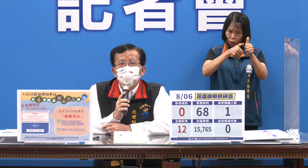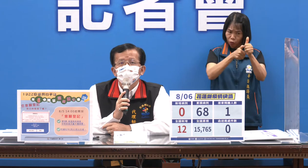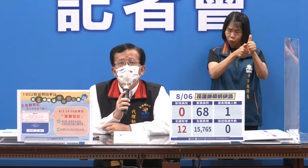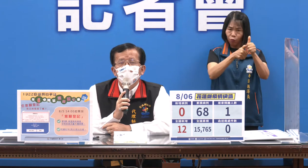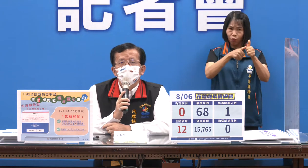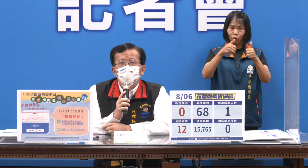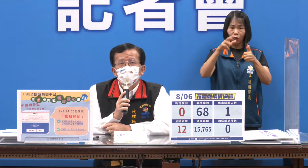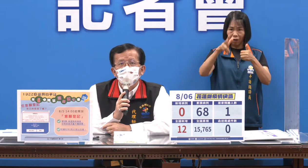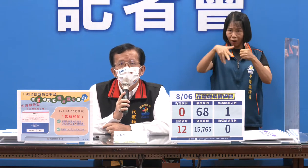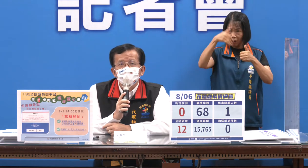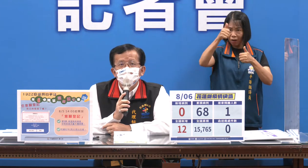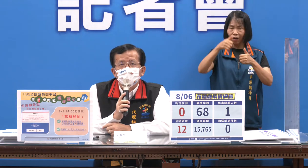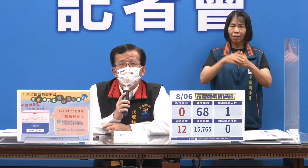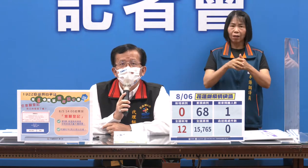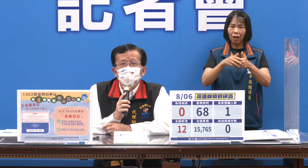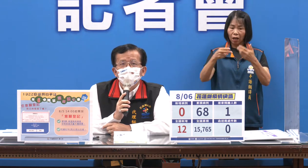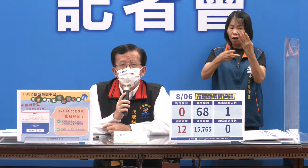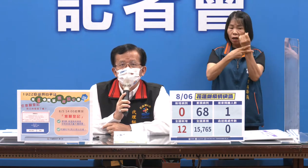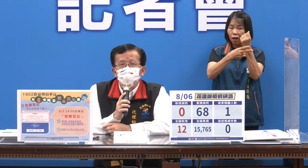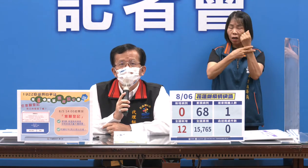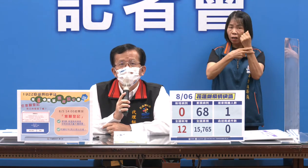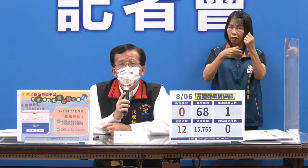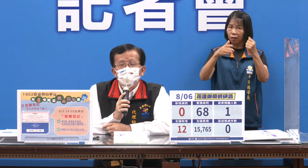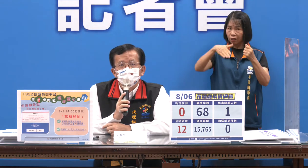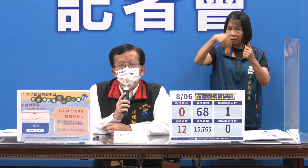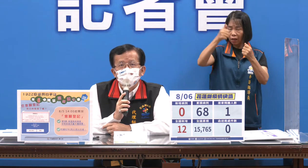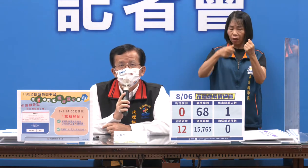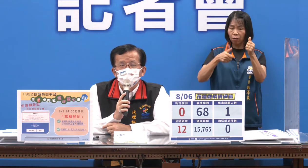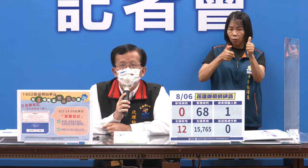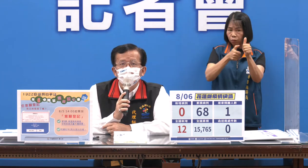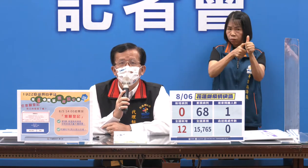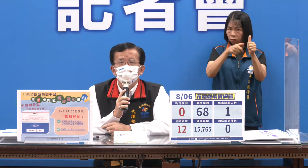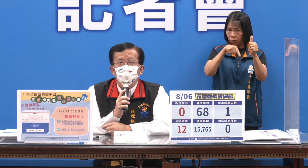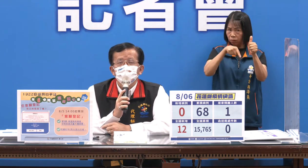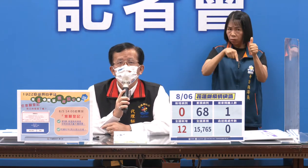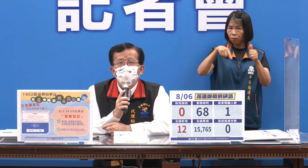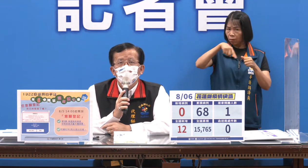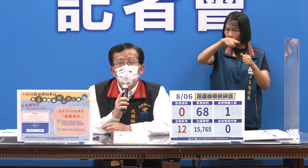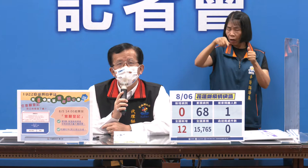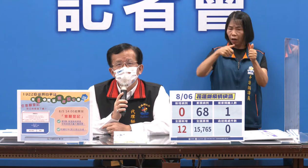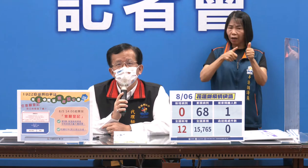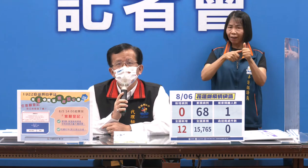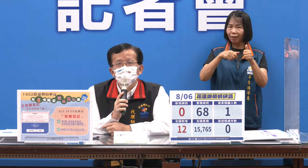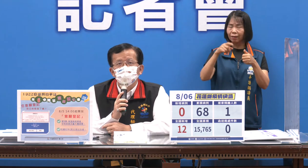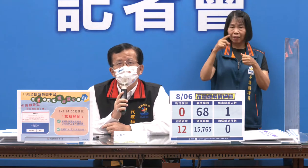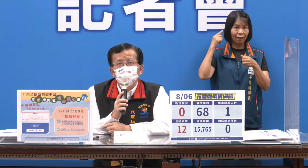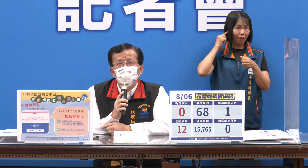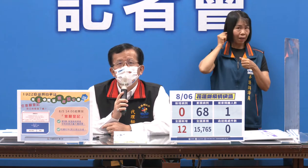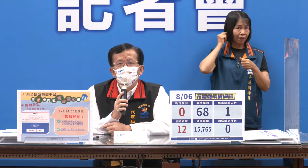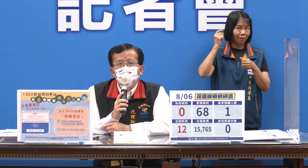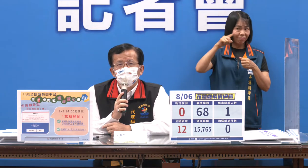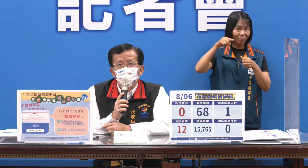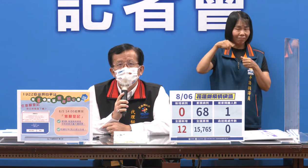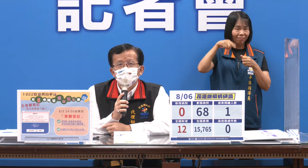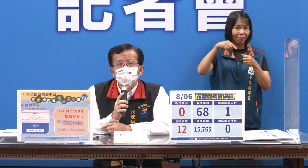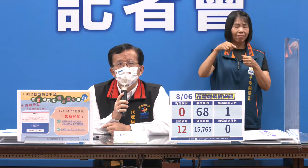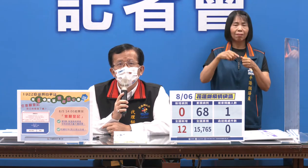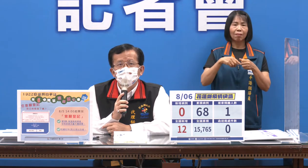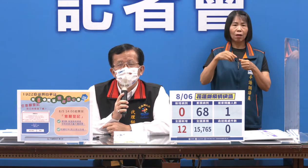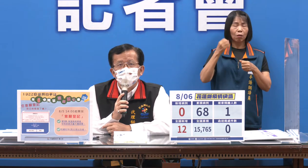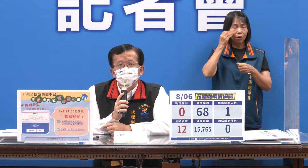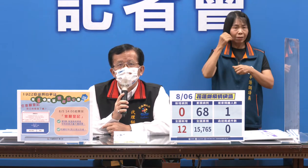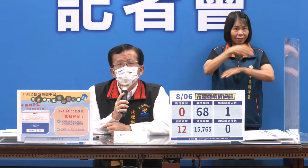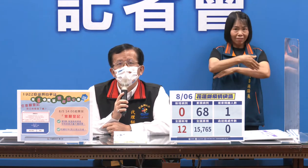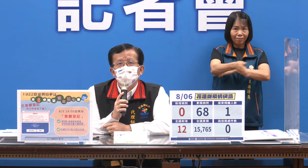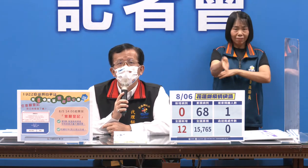邻长，各位邻长女士、各位邻长先生们，花莲县政府有将我